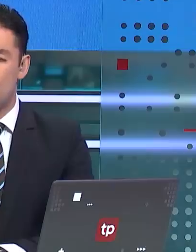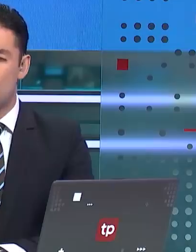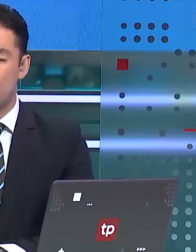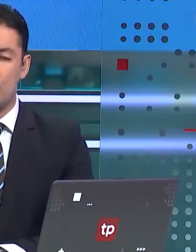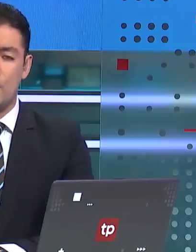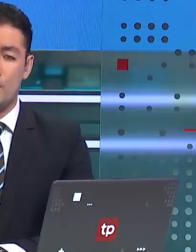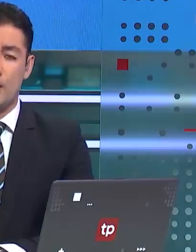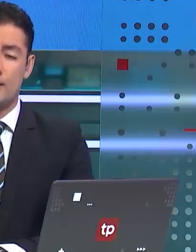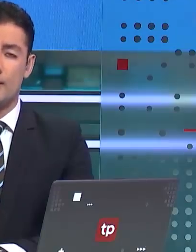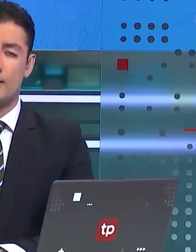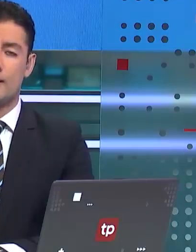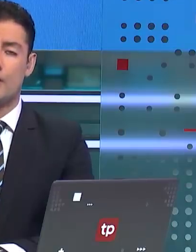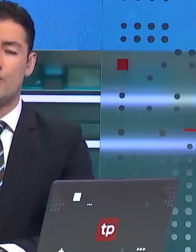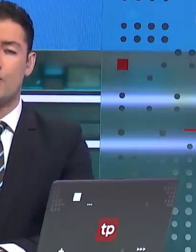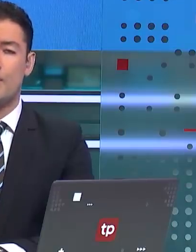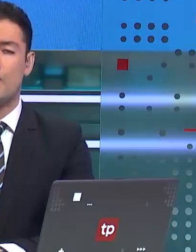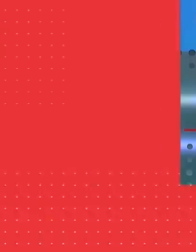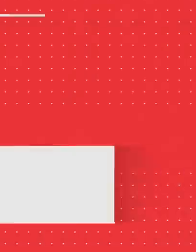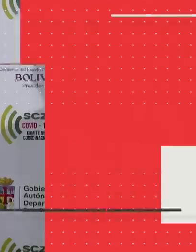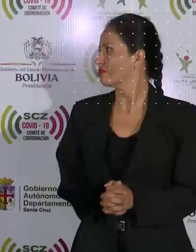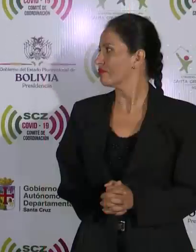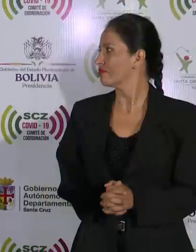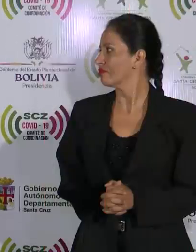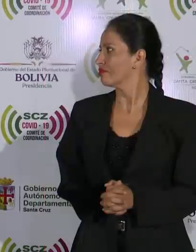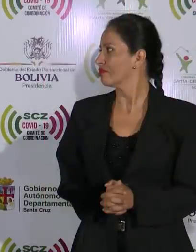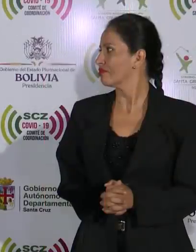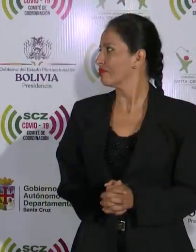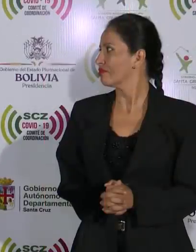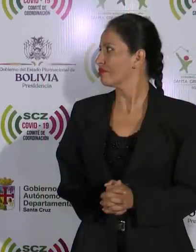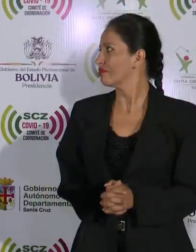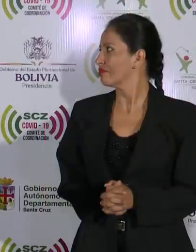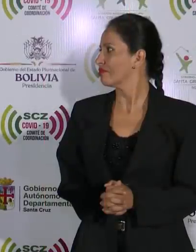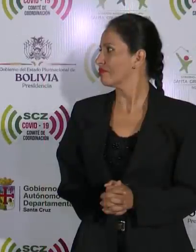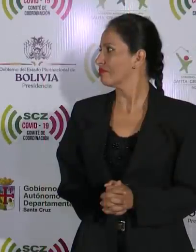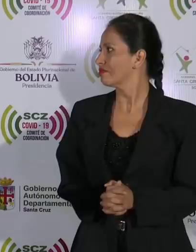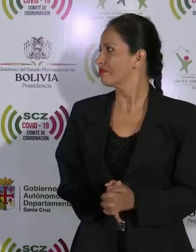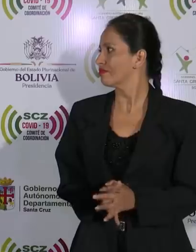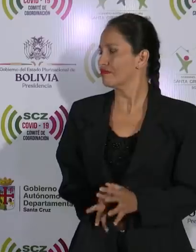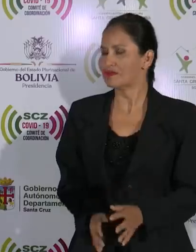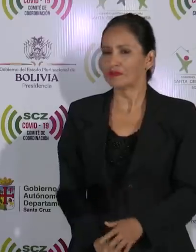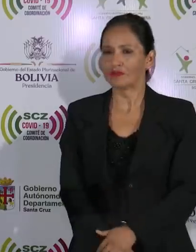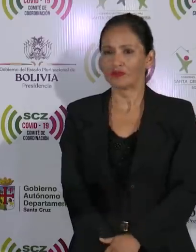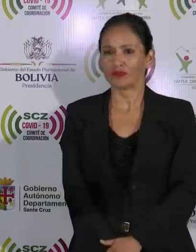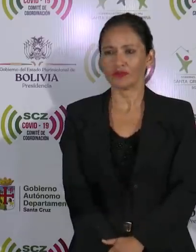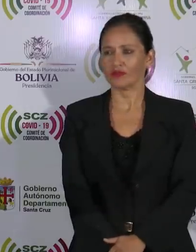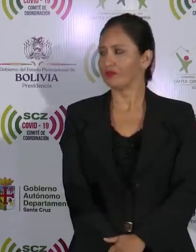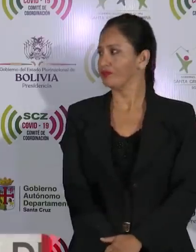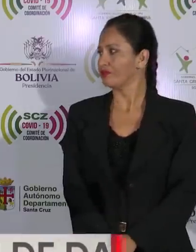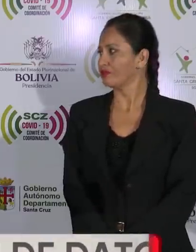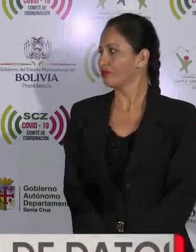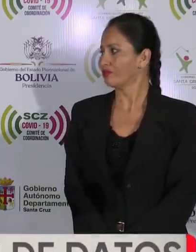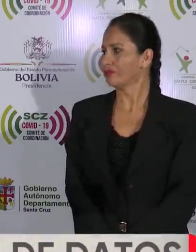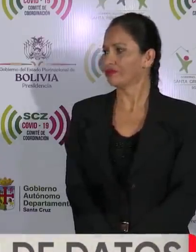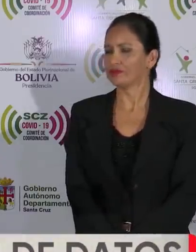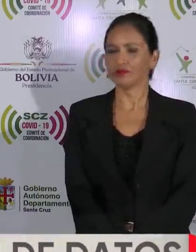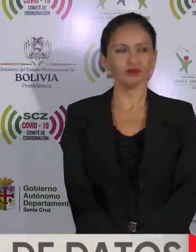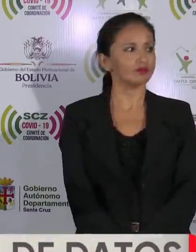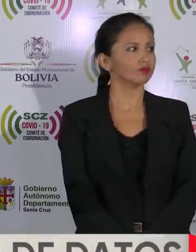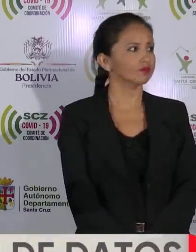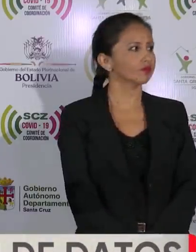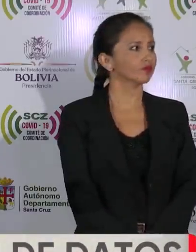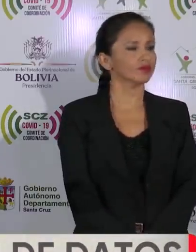Hasta el Centro de Operaciones de Emergencia en Santa Cruz se brinda un informe acerca de la actualización de casos. Daniel, estamos esperando en este momento el doctor se apresta a dar un